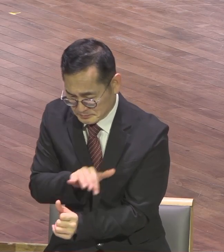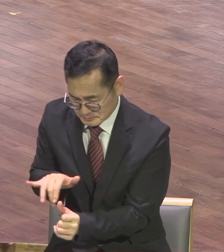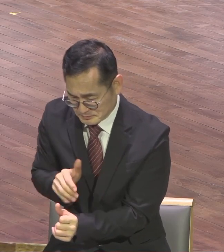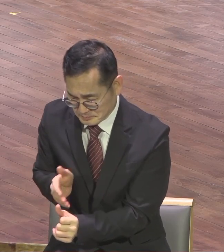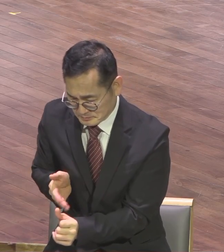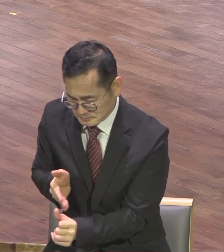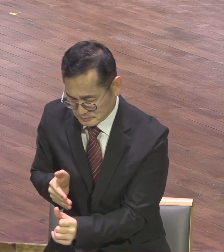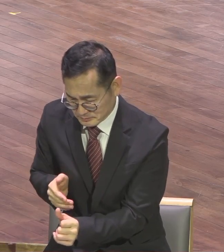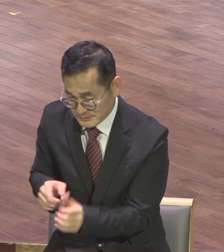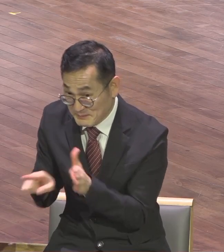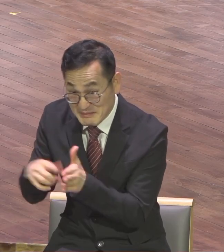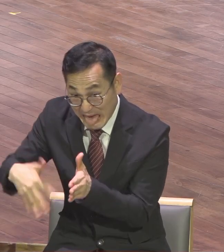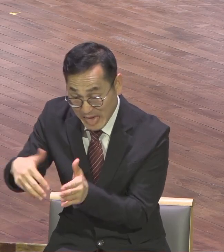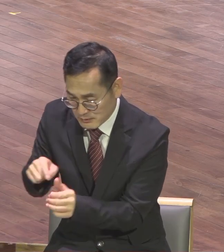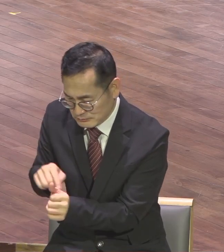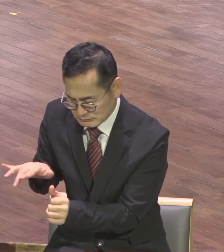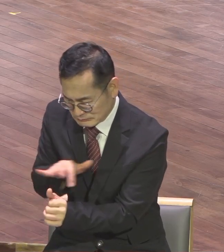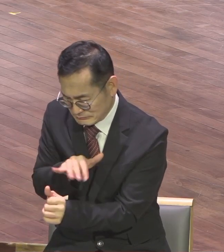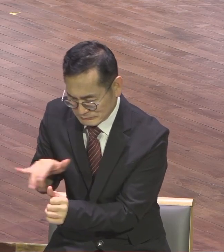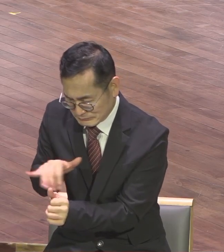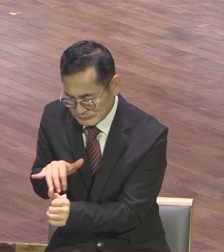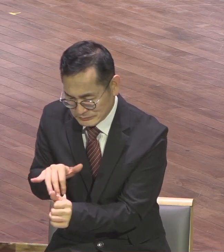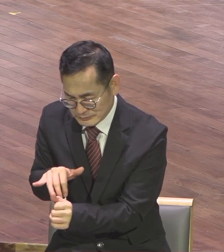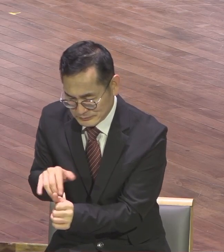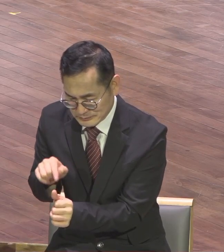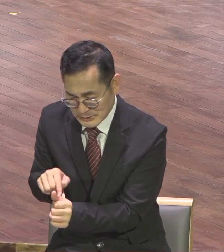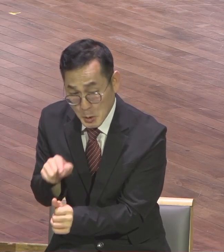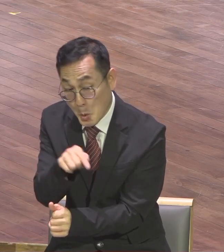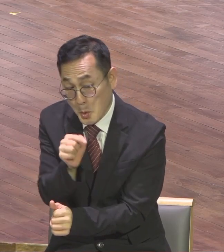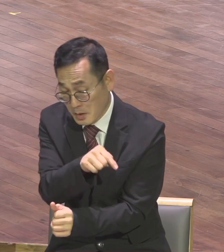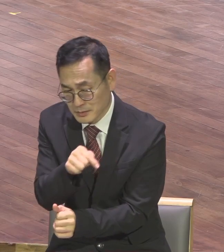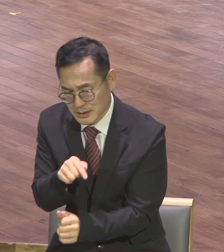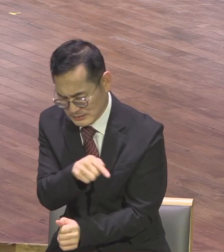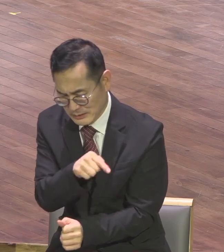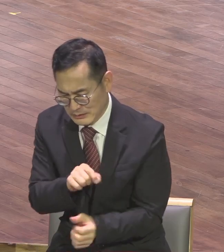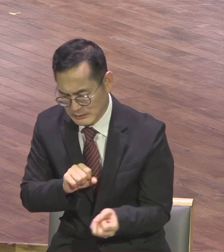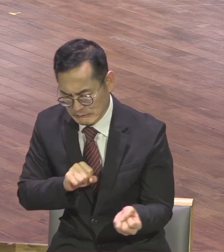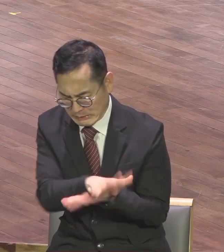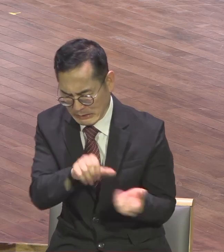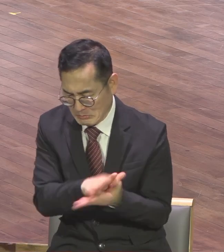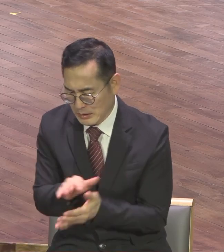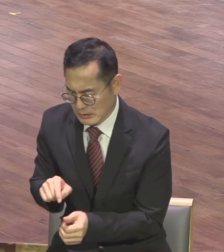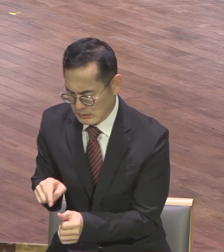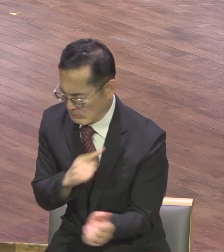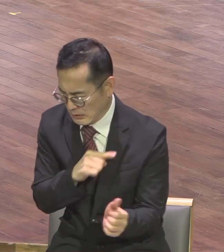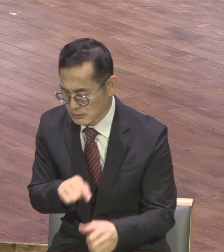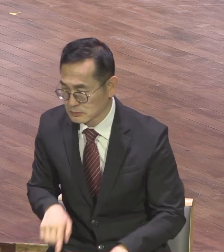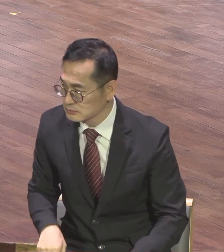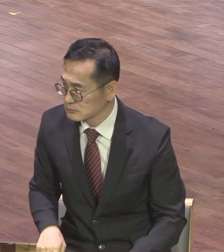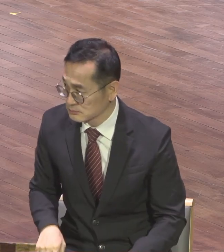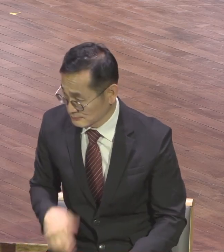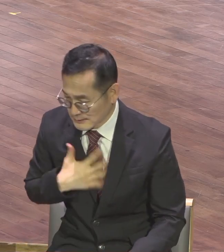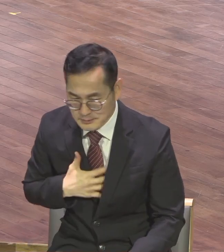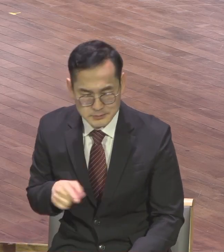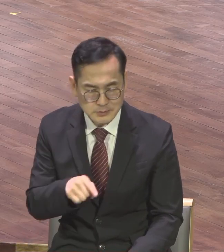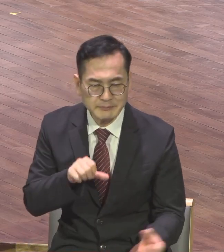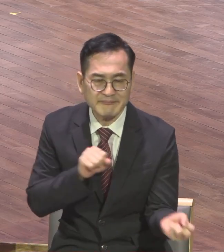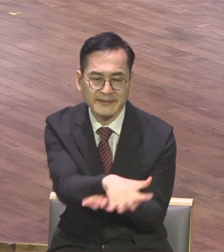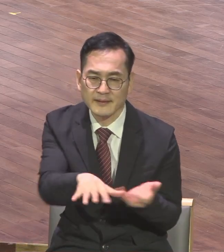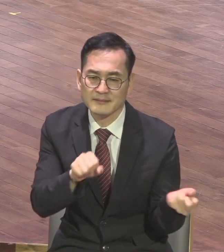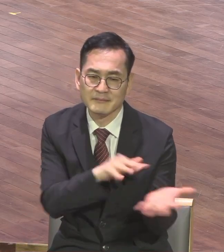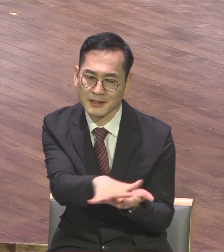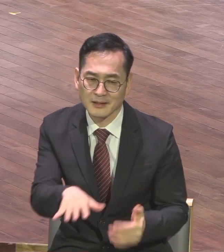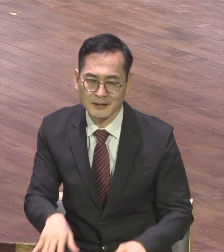통에 들어와가지고 계속해서 원리스를 깨요. 원리스를 깬다고 자꾸